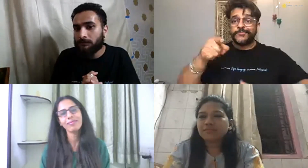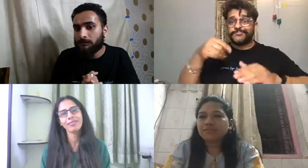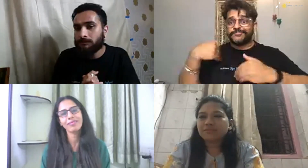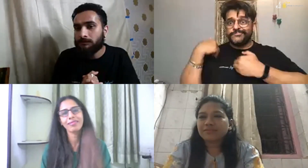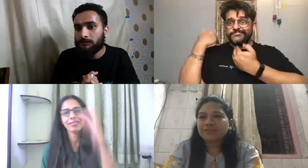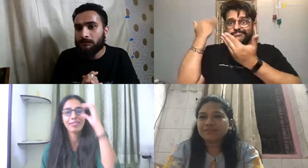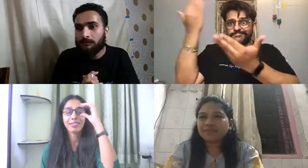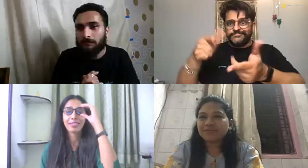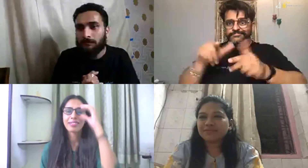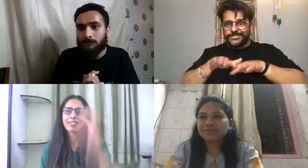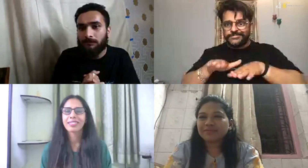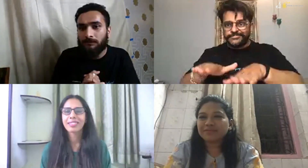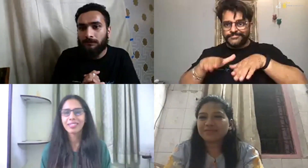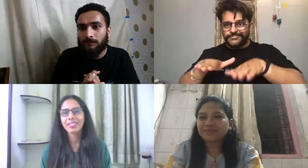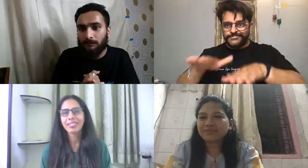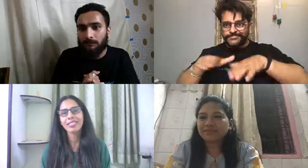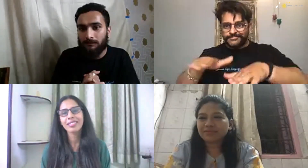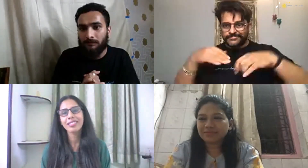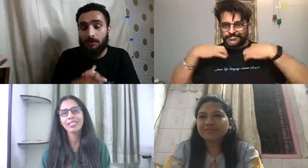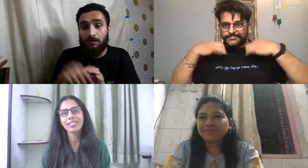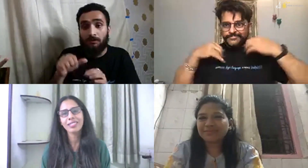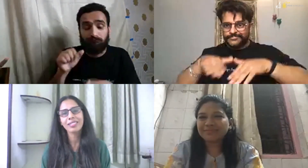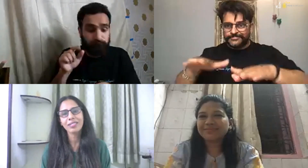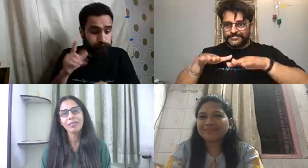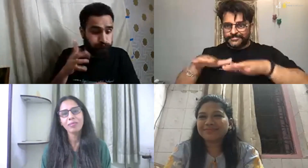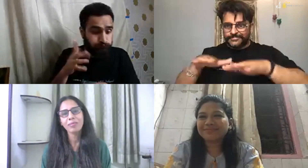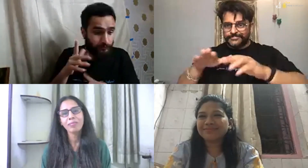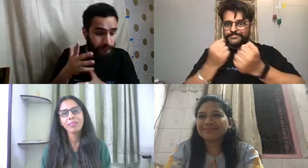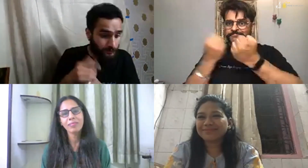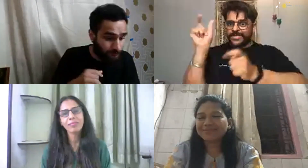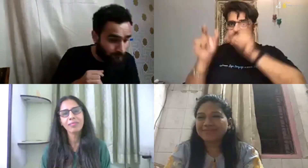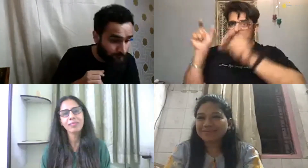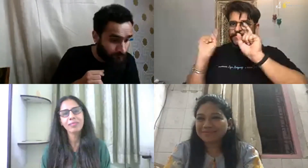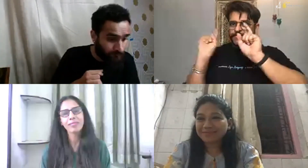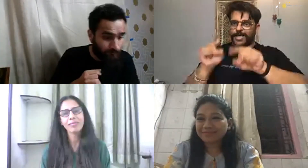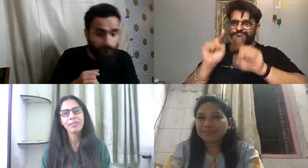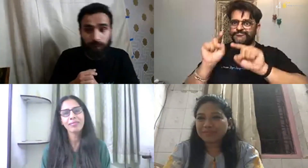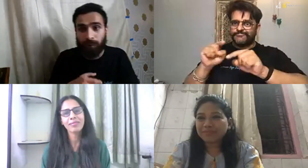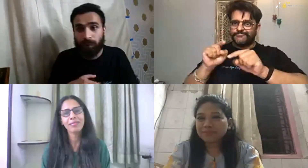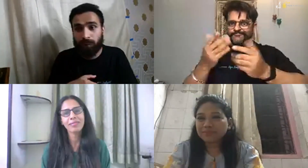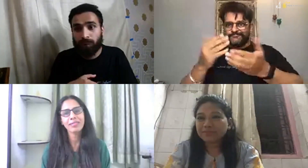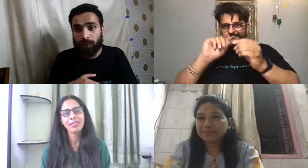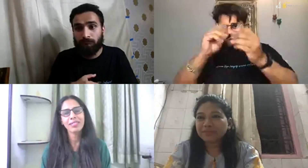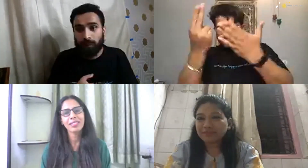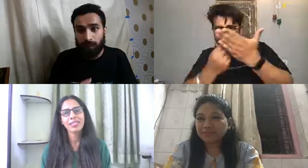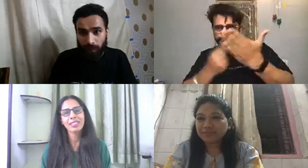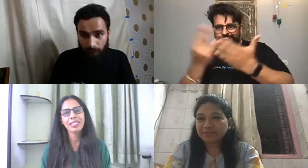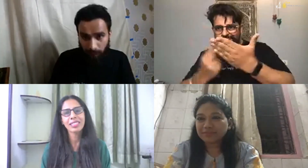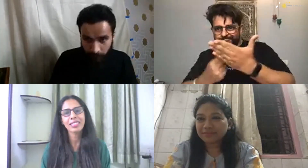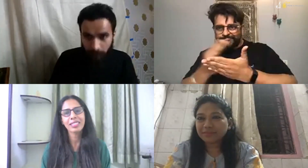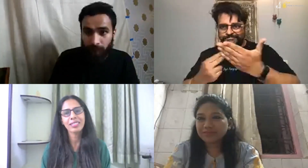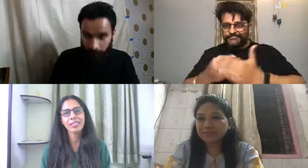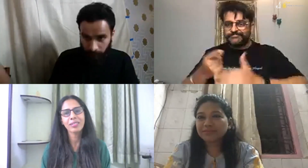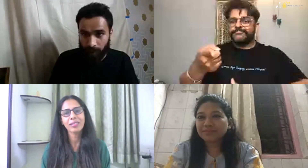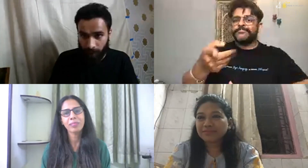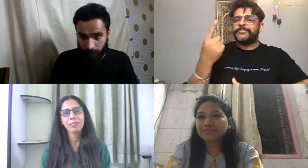for Bhavna? Yeah. So far, like you've been working as a trade पापा tailor, so many people come to you,